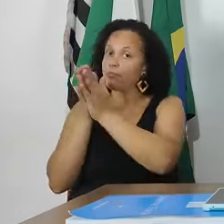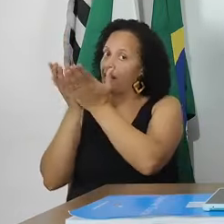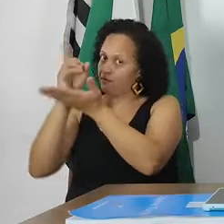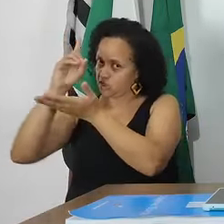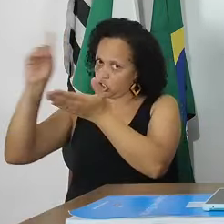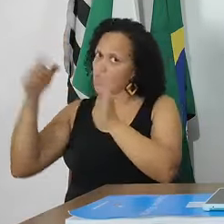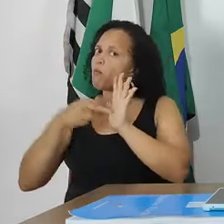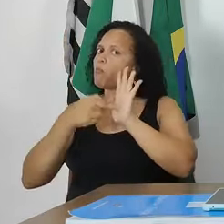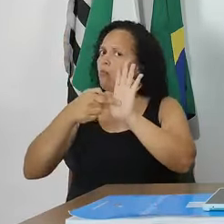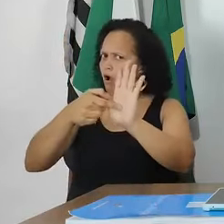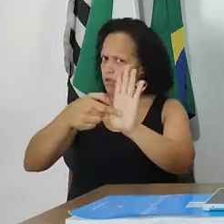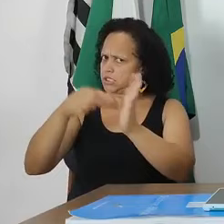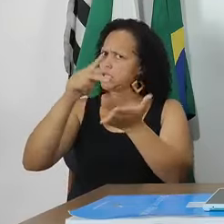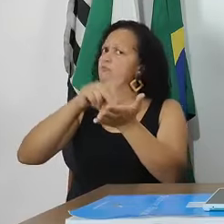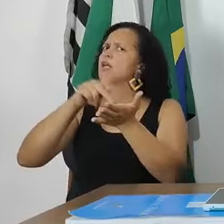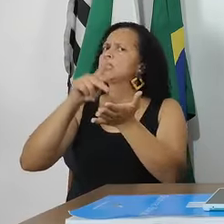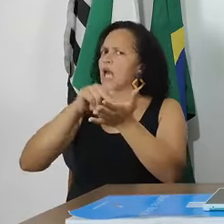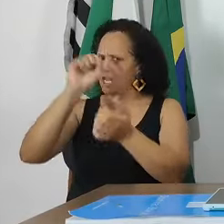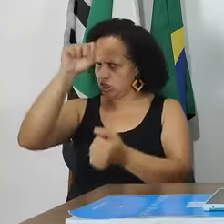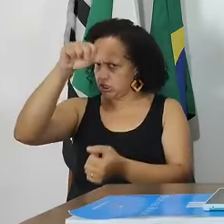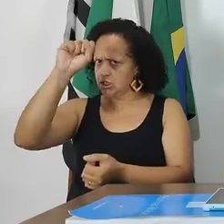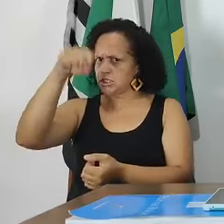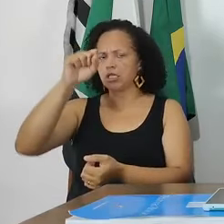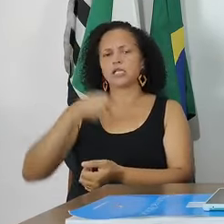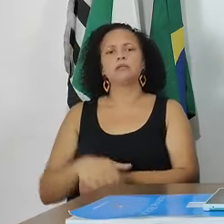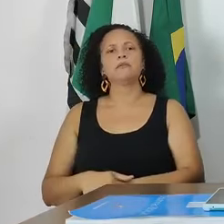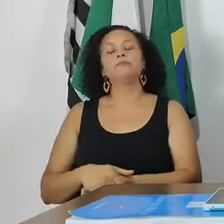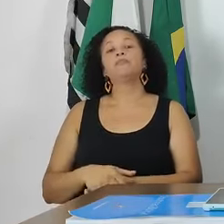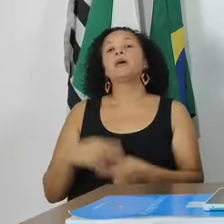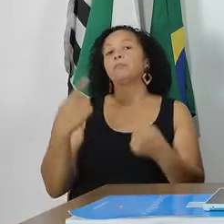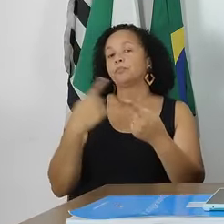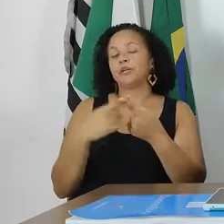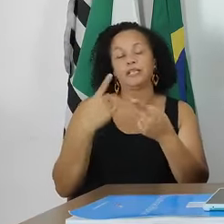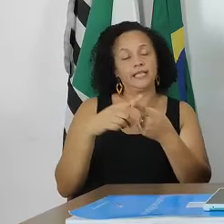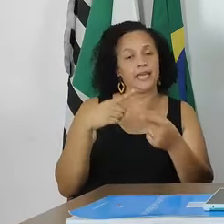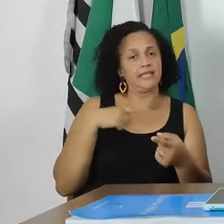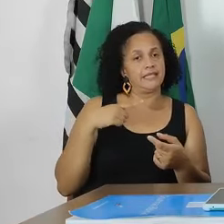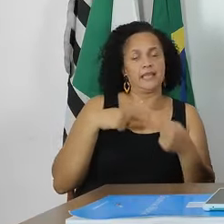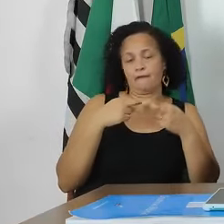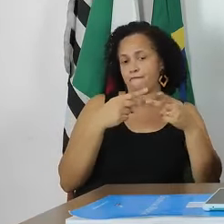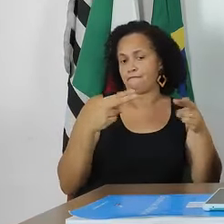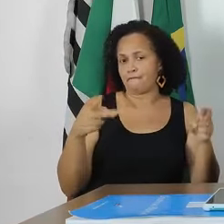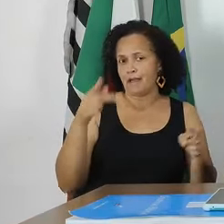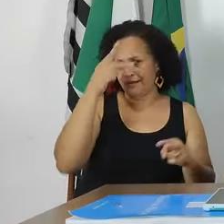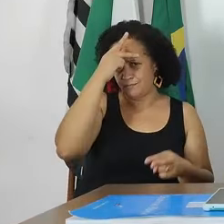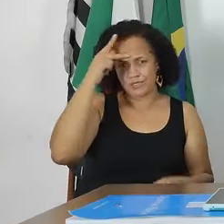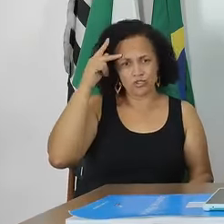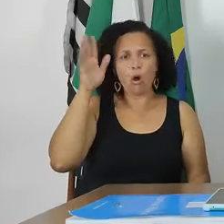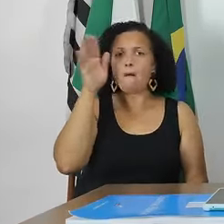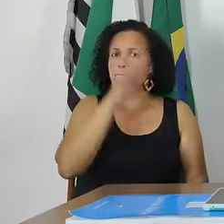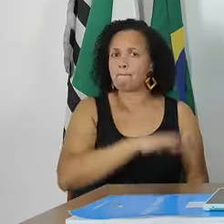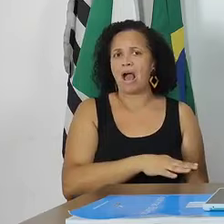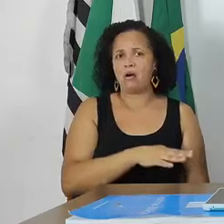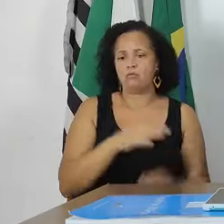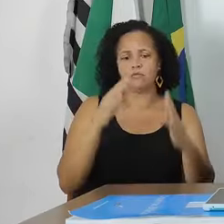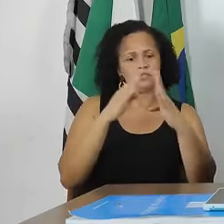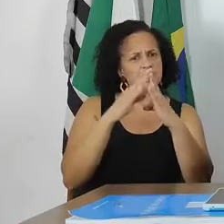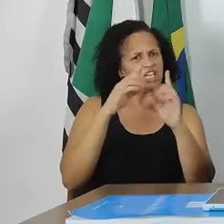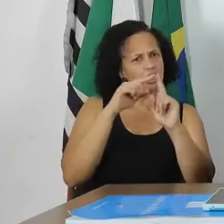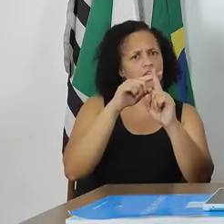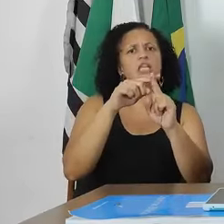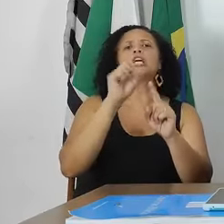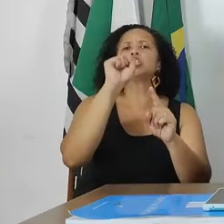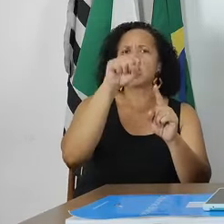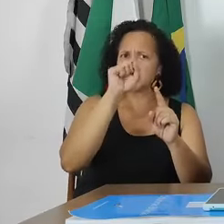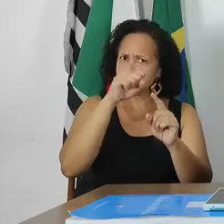para a gente tomar cuidado, porque eles já estão infiltrados dentro da igreja, os lobos, né?